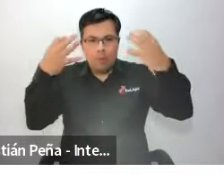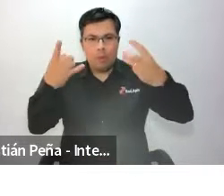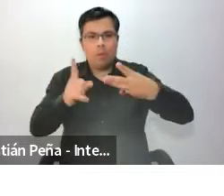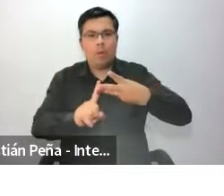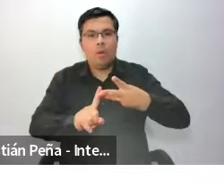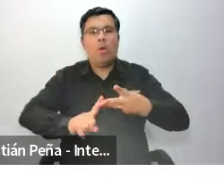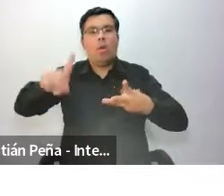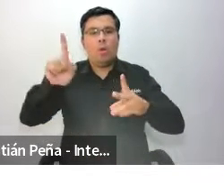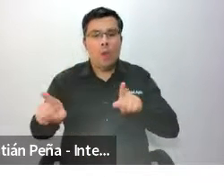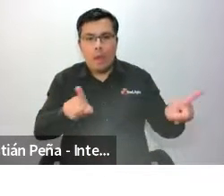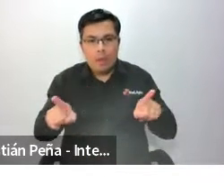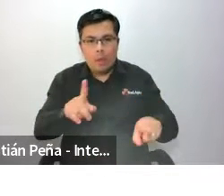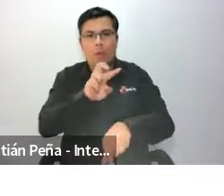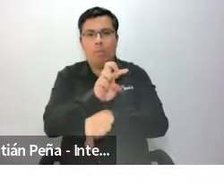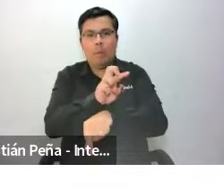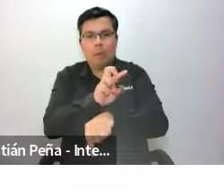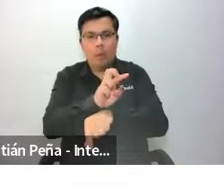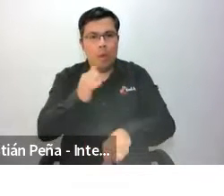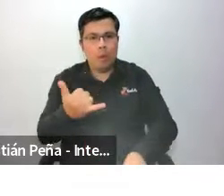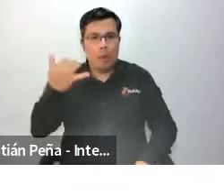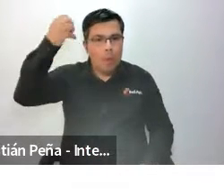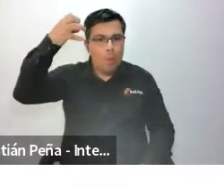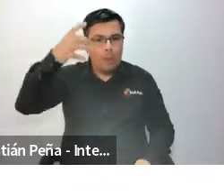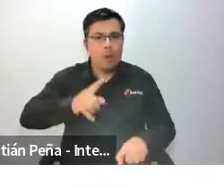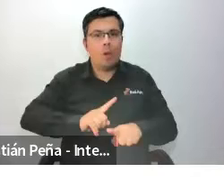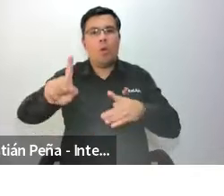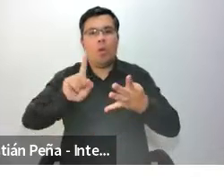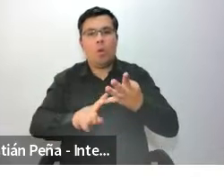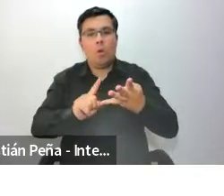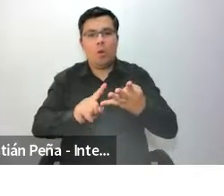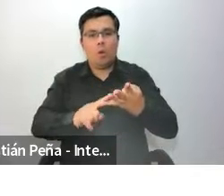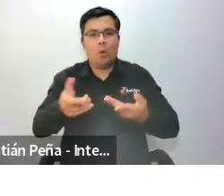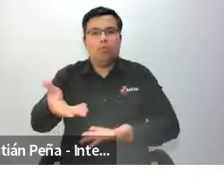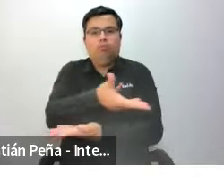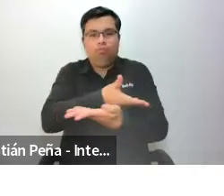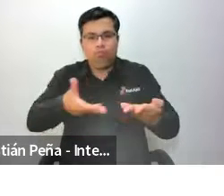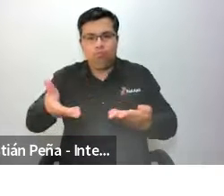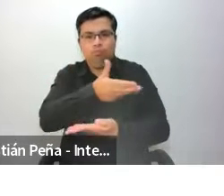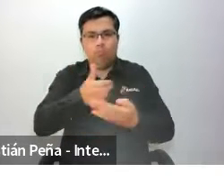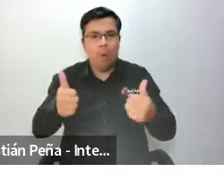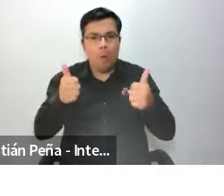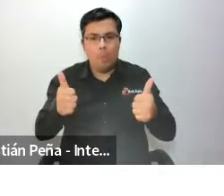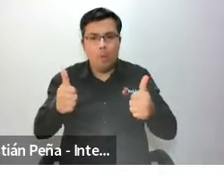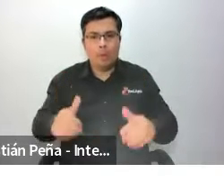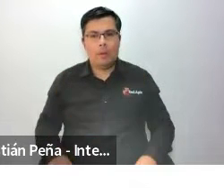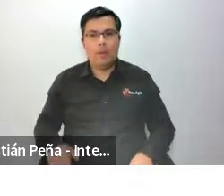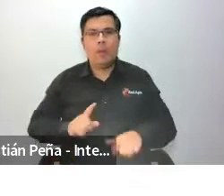pedagógica y aprendizaje, otro eje de bienestar y convivencia y el último de trabajo en redes.